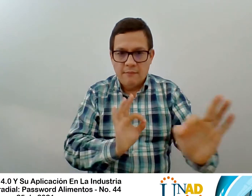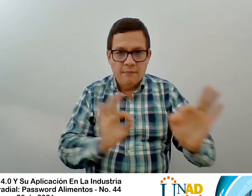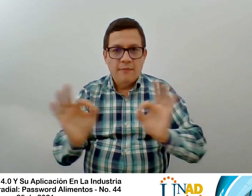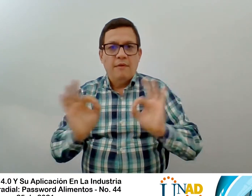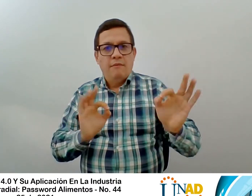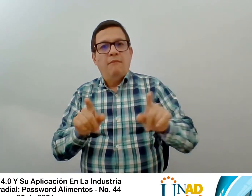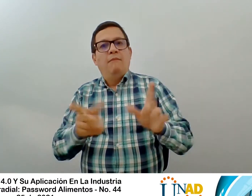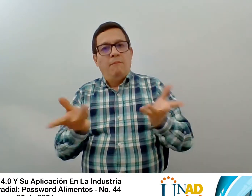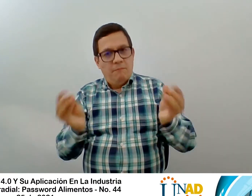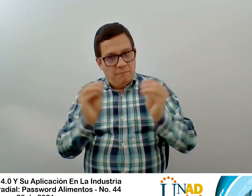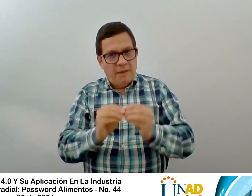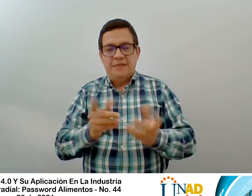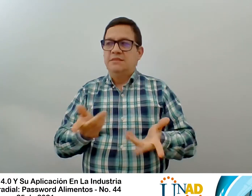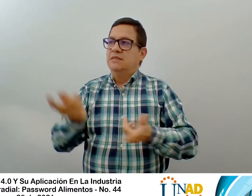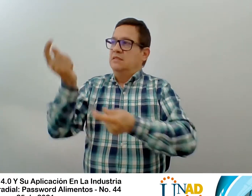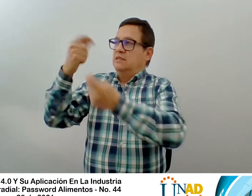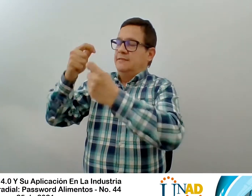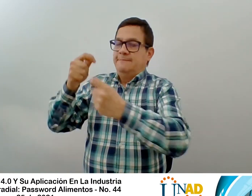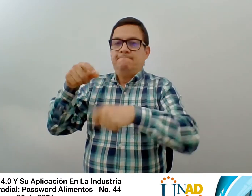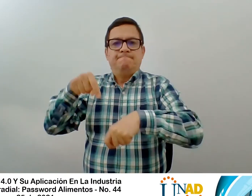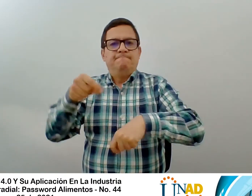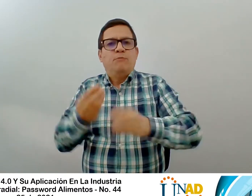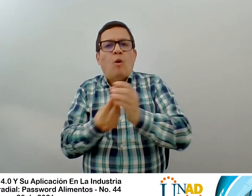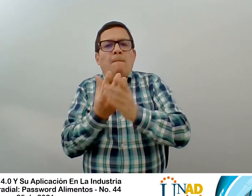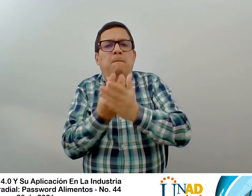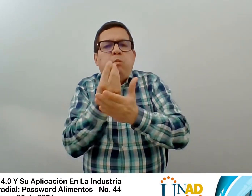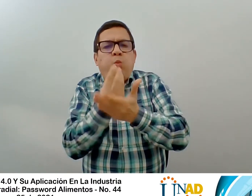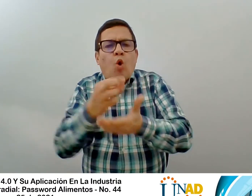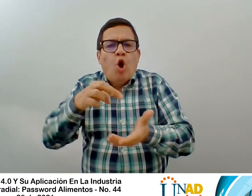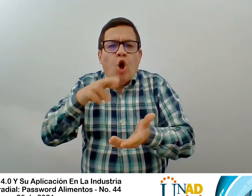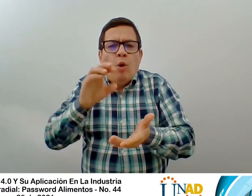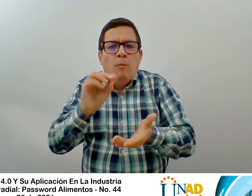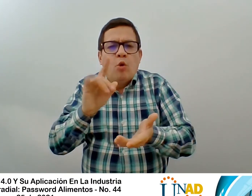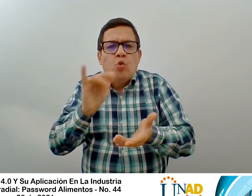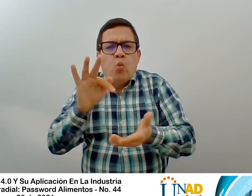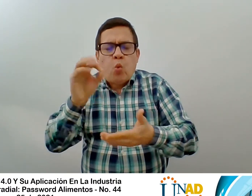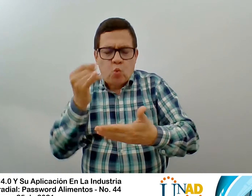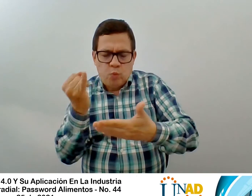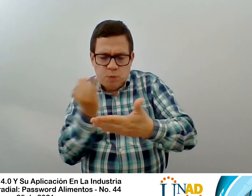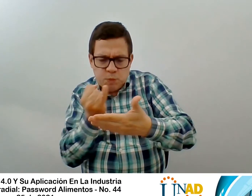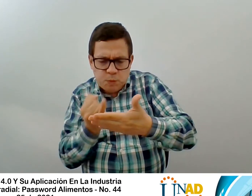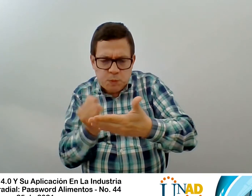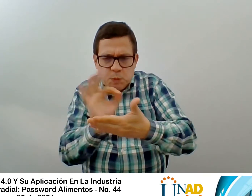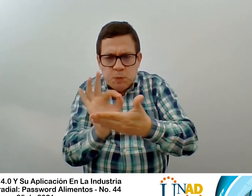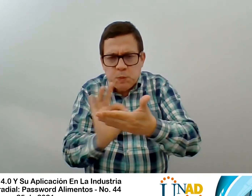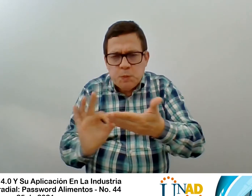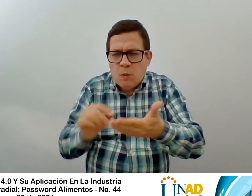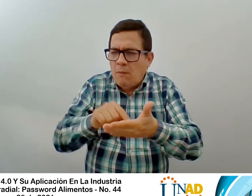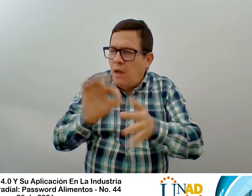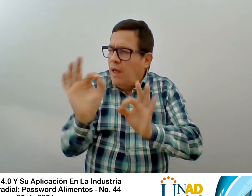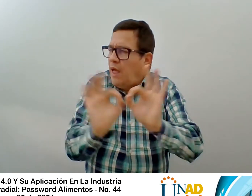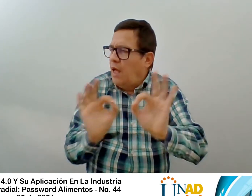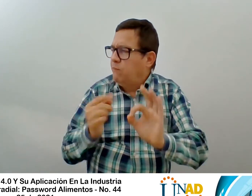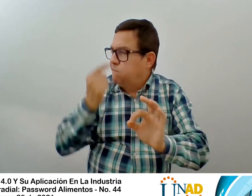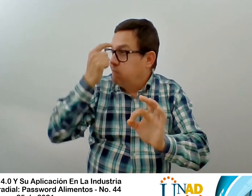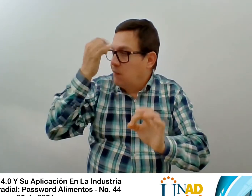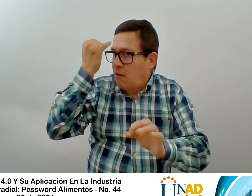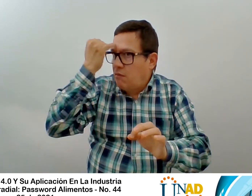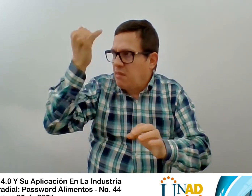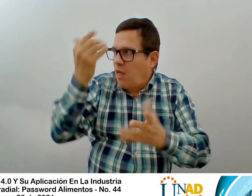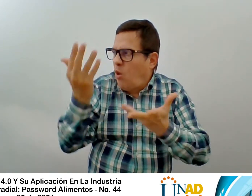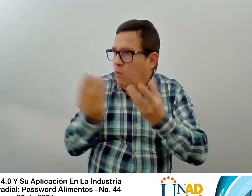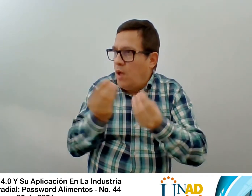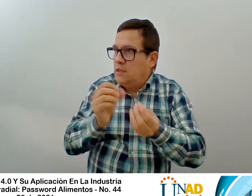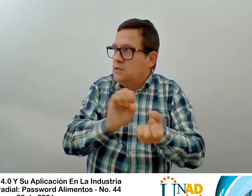también podrían adelantarse algunos procesos de diseño de productos, de digamos un análisis de la demanda de